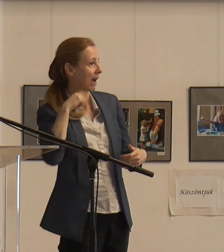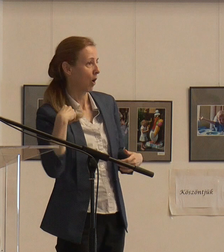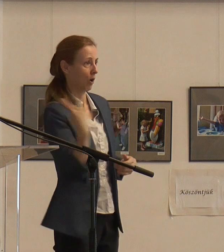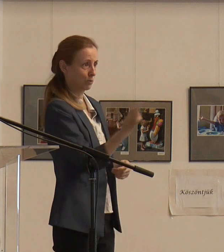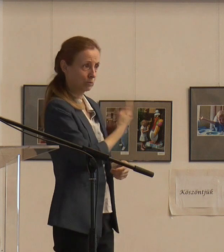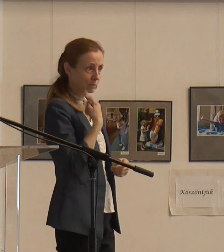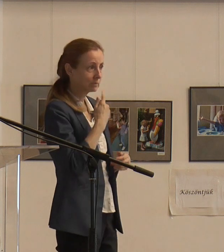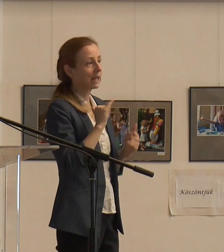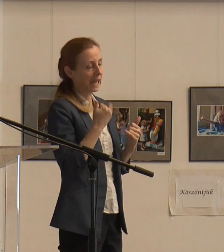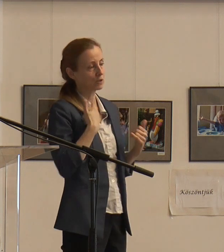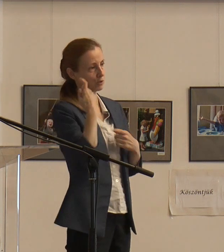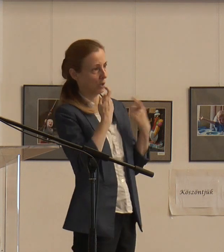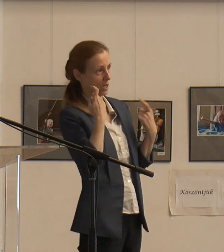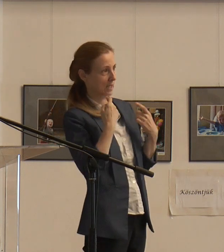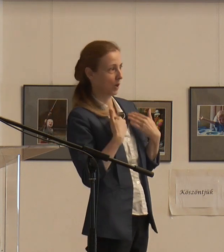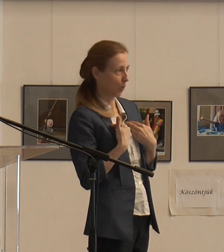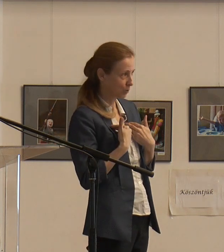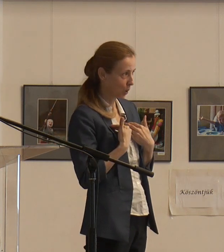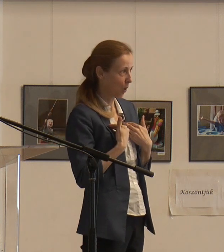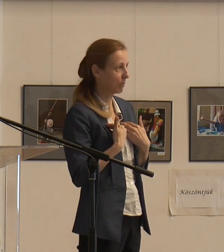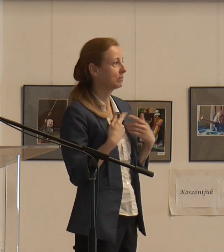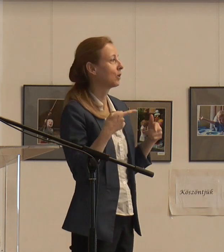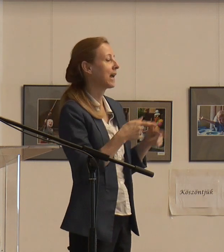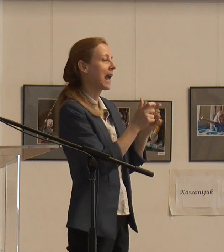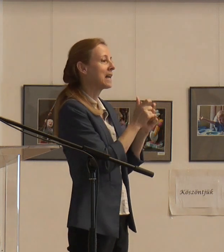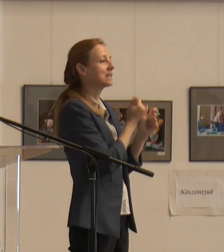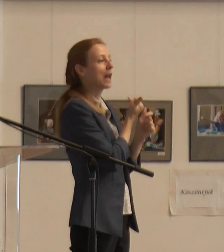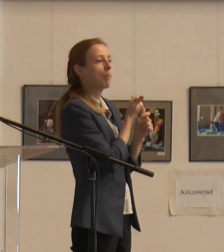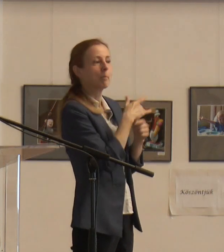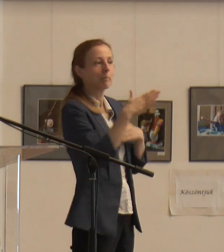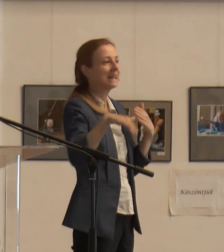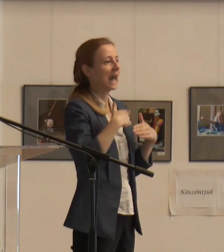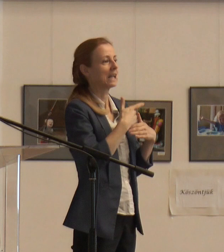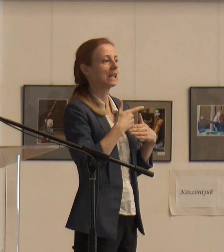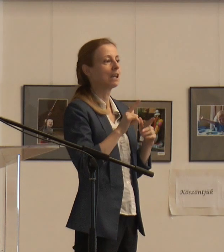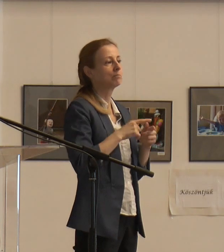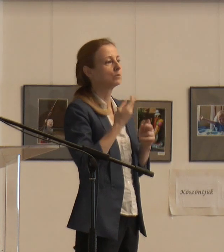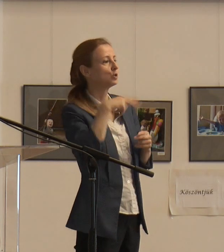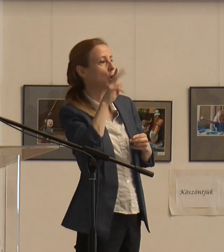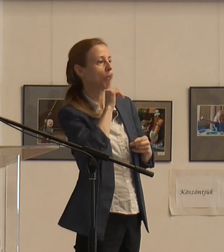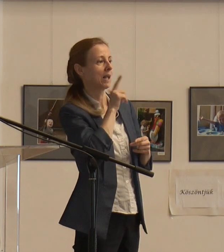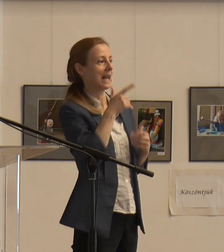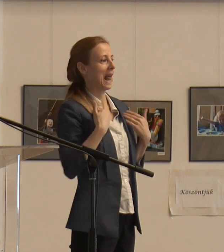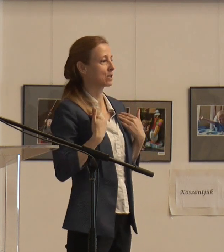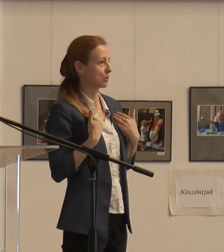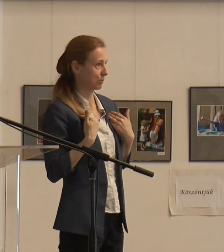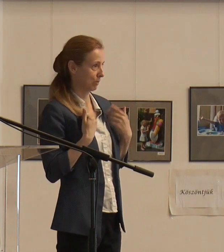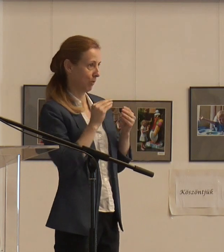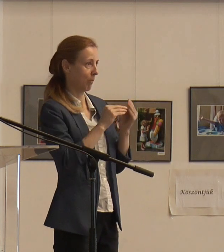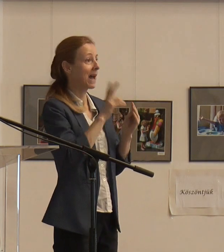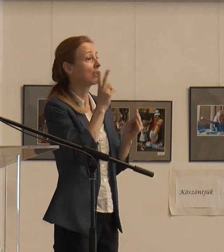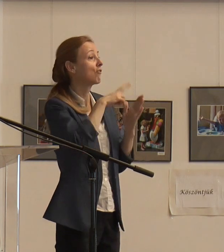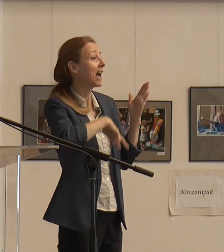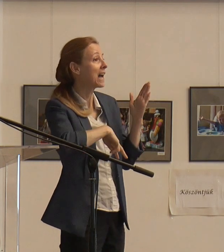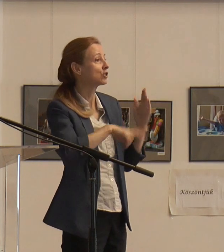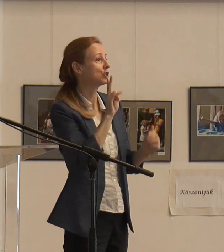mindannyian, és én úgy gondolom, hogy ezzel mindannyian gazdagabbak leszünk egy kicsit, mert a vers, aki